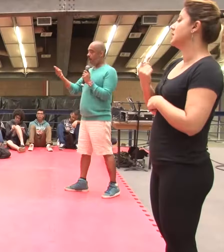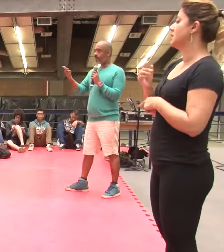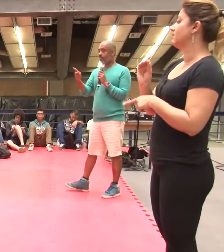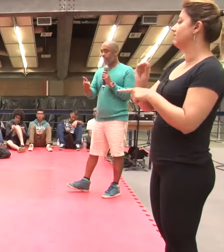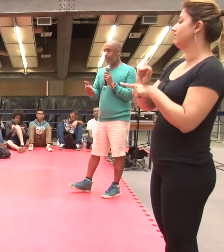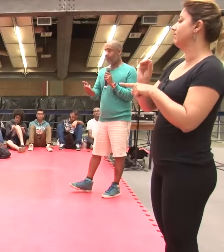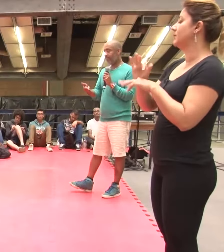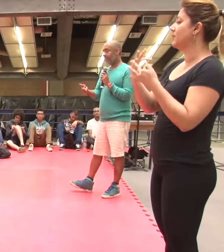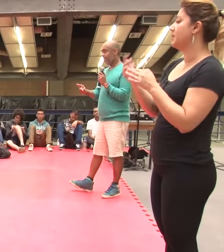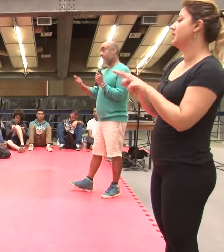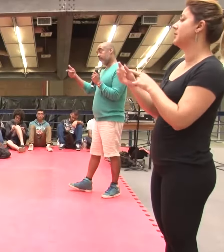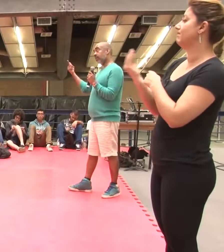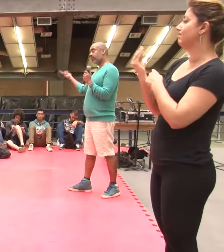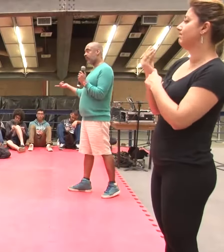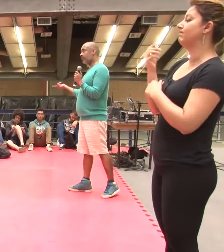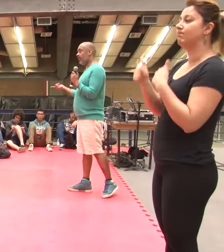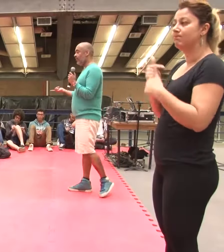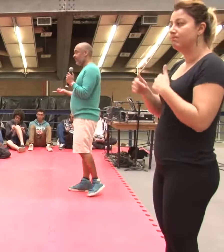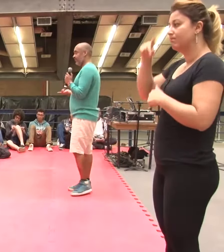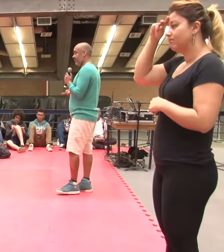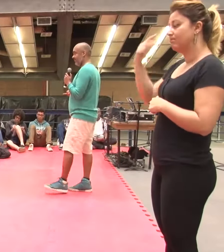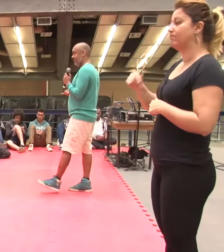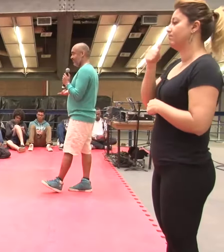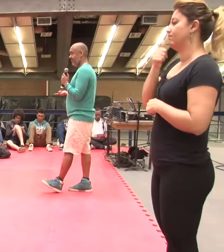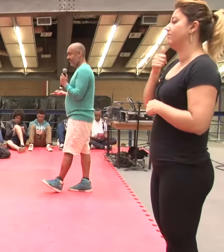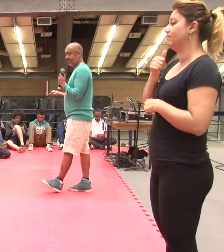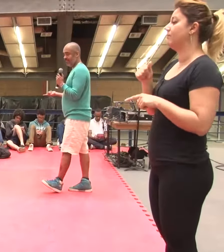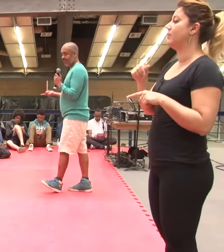para o próprio sustento, para o sustento dos seus filhos.